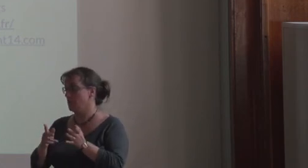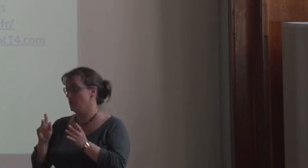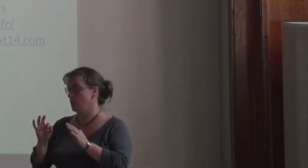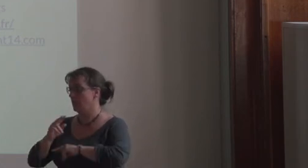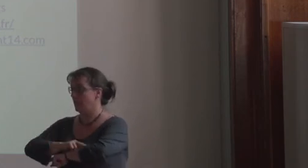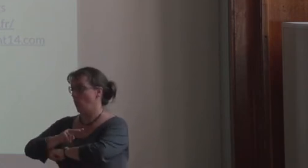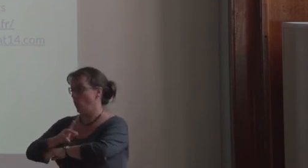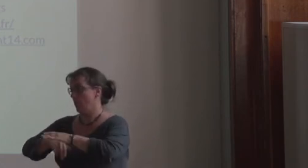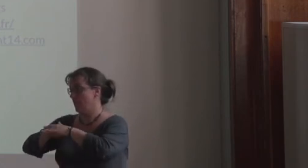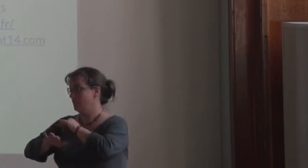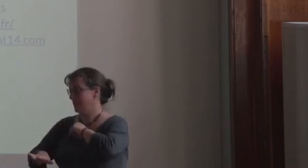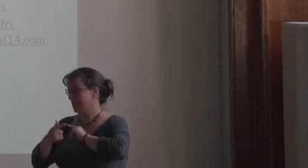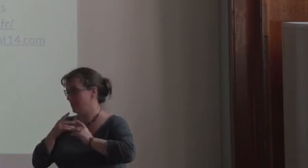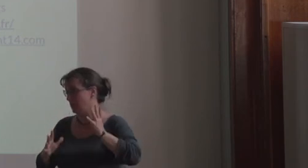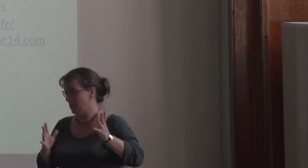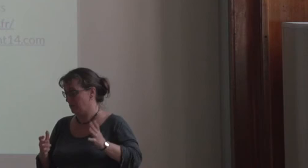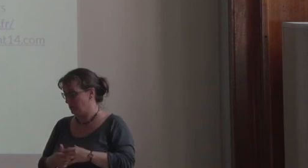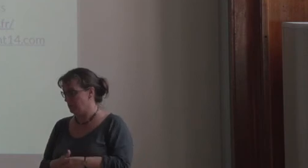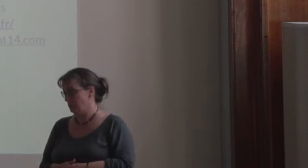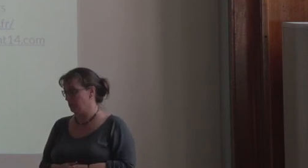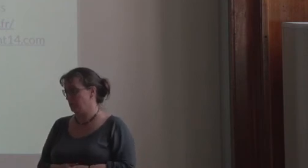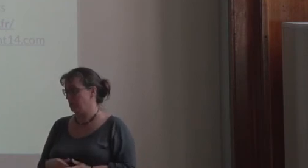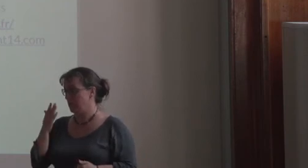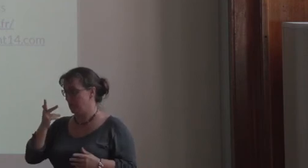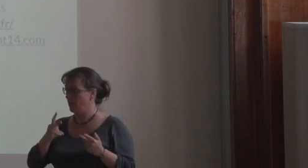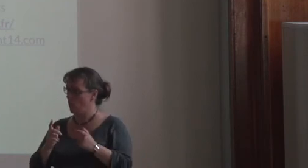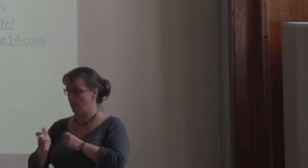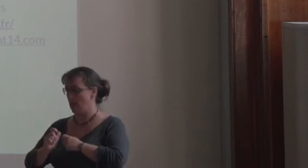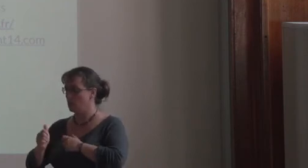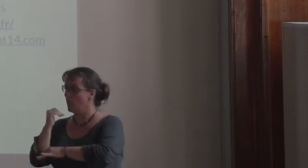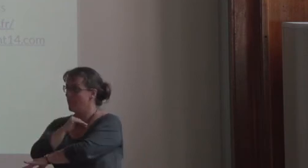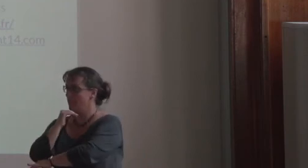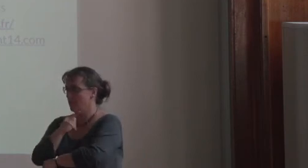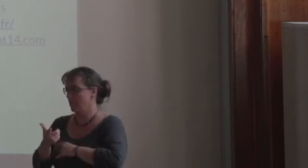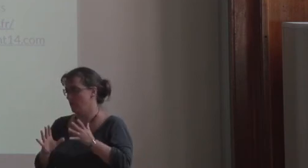faire un peu attention à si on va avoir vraiment des interactions fluides.